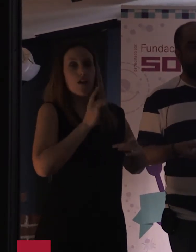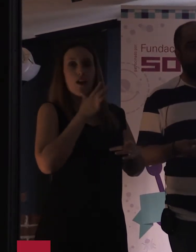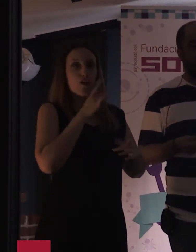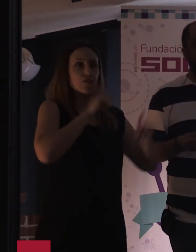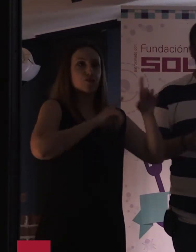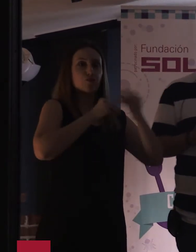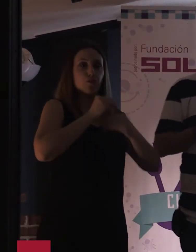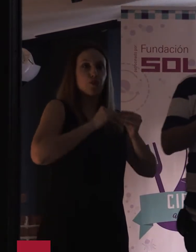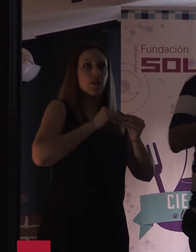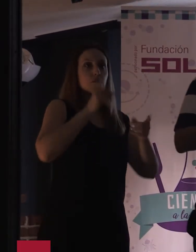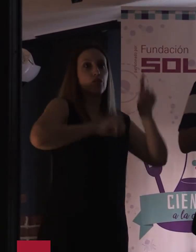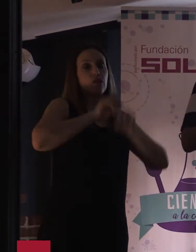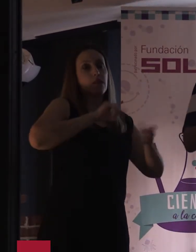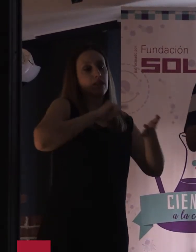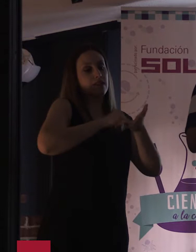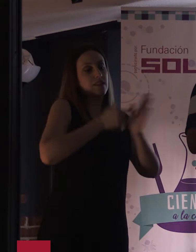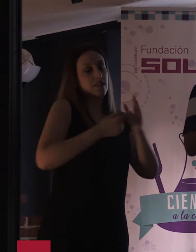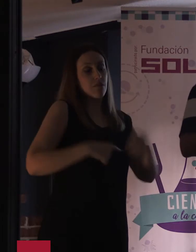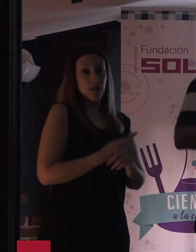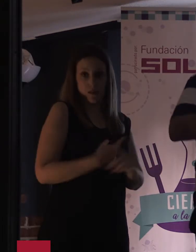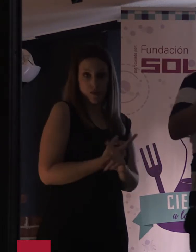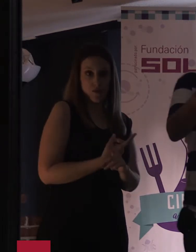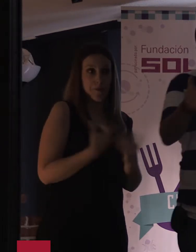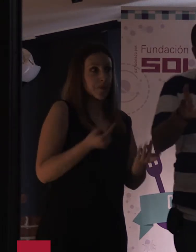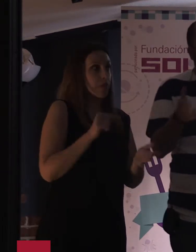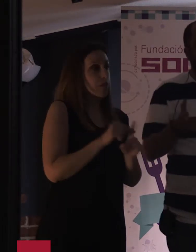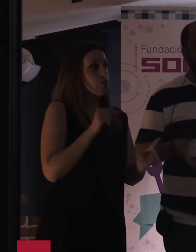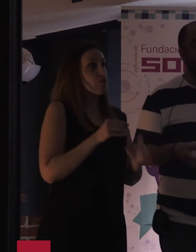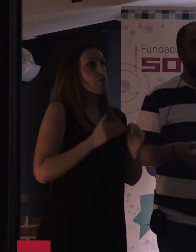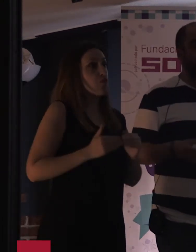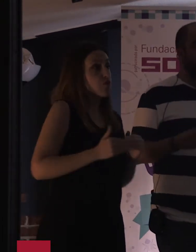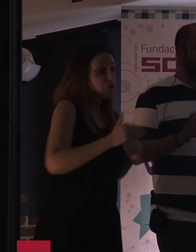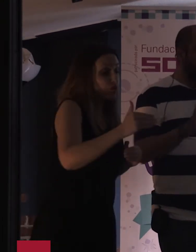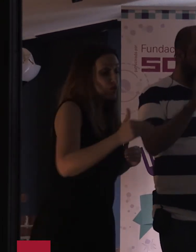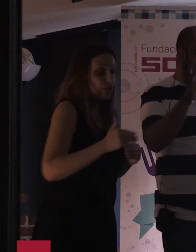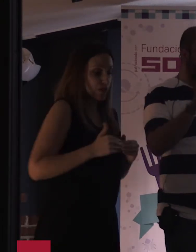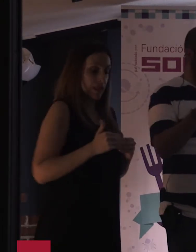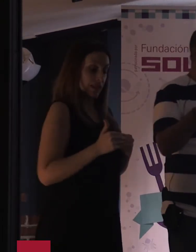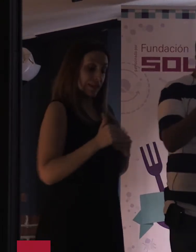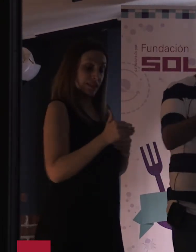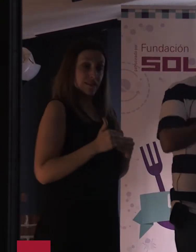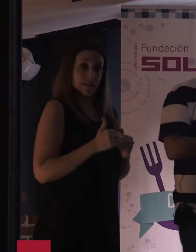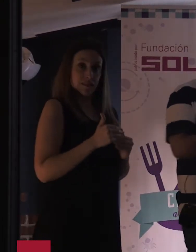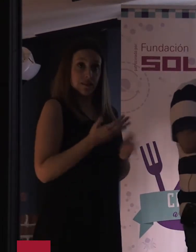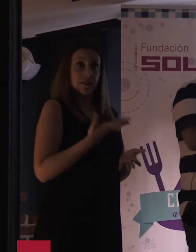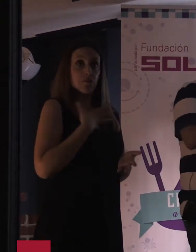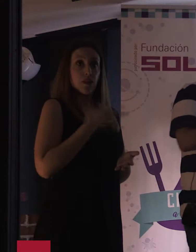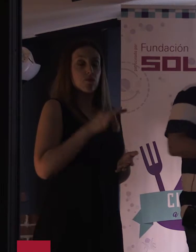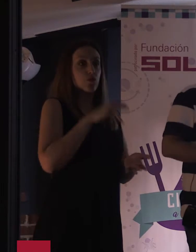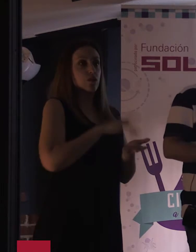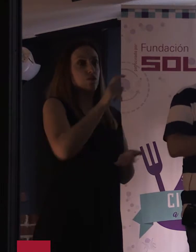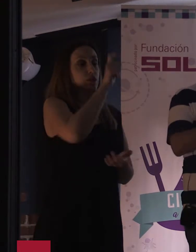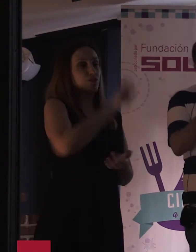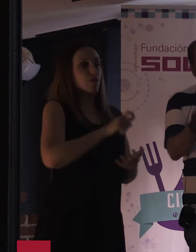nervioso. Estamos en el punto de que quizás en el futuro no muy lejano seamos capaces de, cuando una persona tenga un accidente